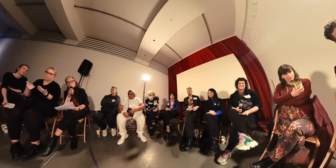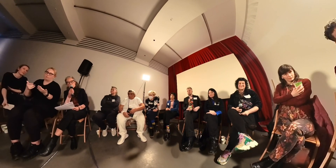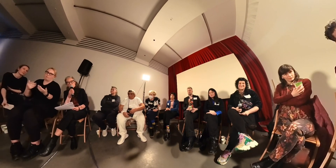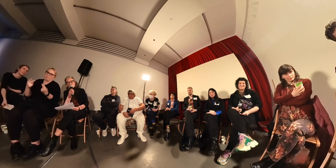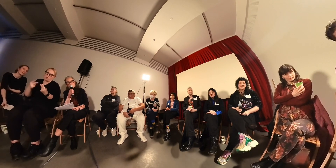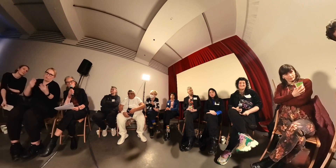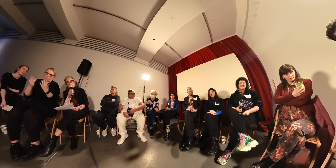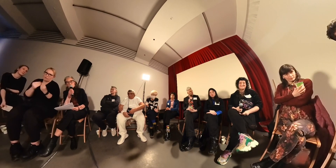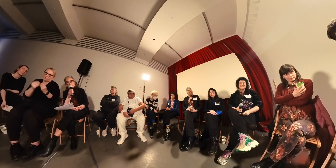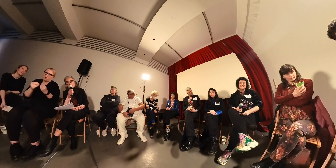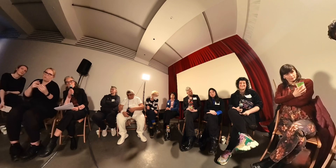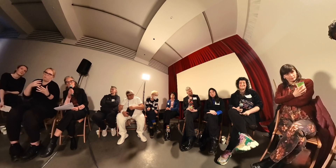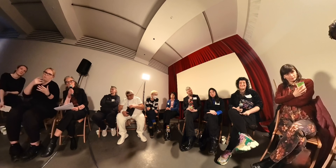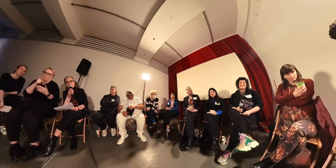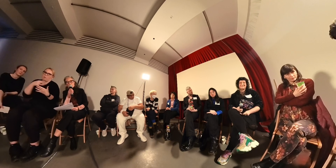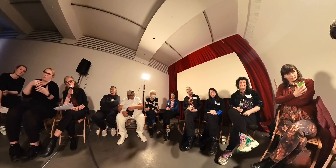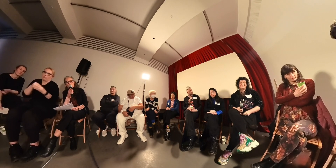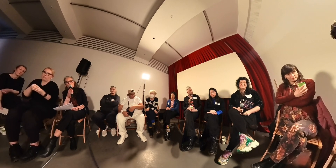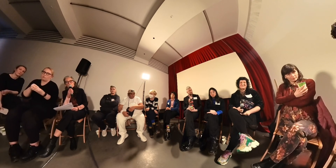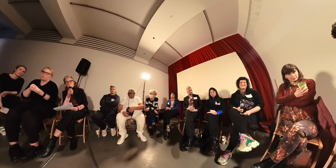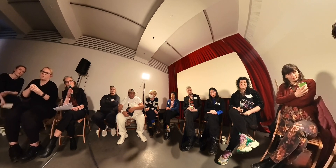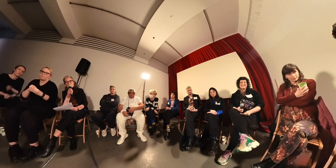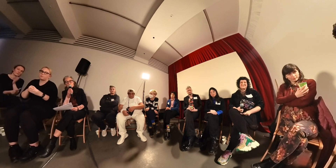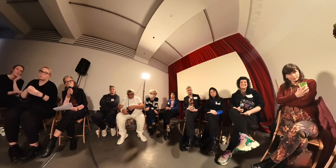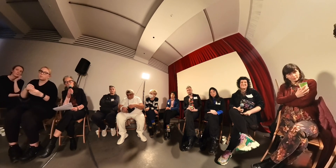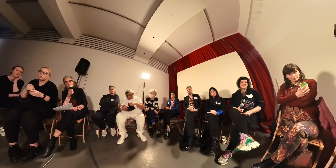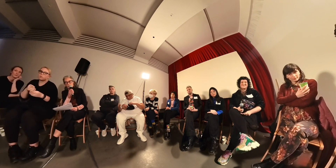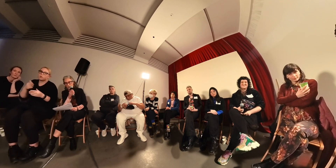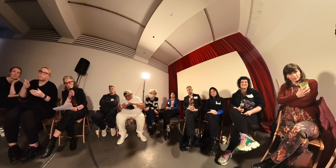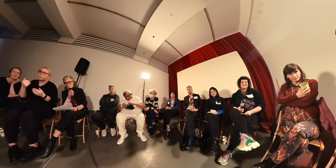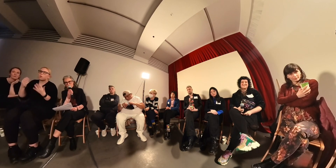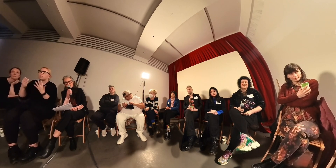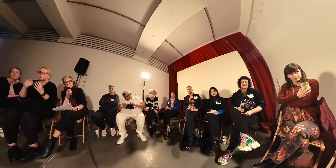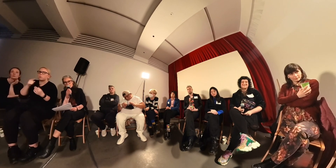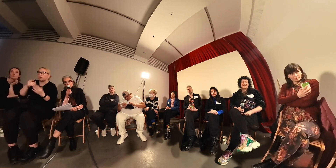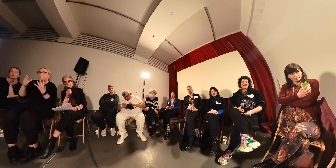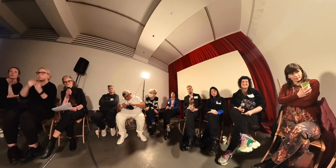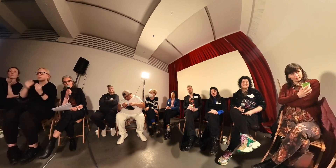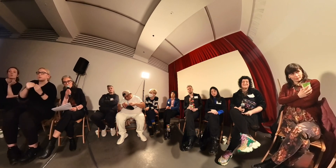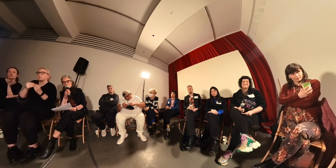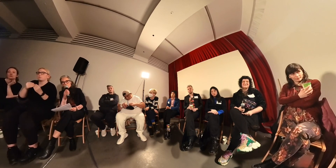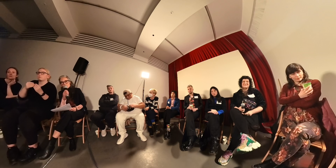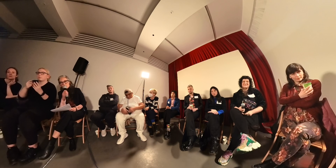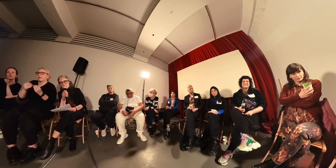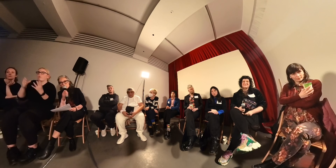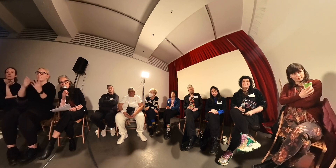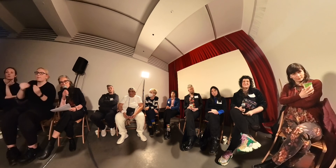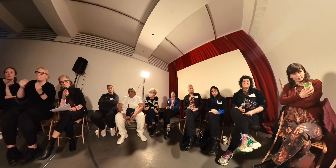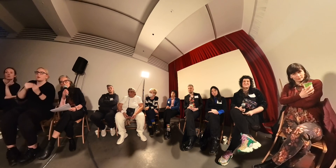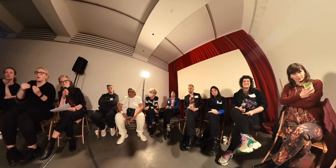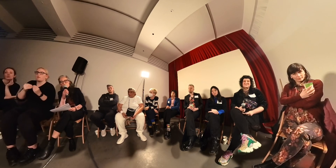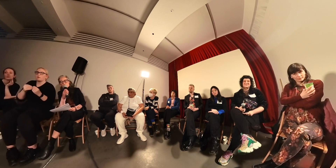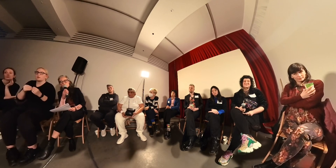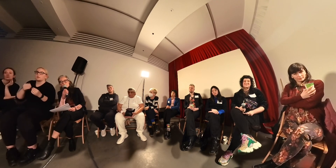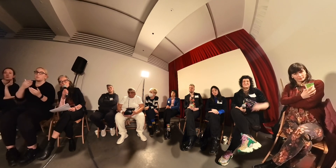Jestli bys mohla o tom pozadí tady té spolupráce něco říct, o tom příběhu a ještě teda vlastně o té kauze je důležitý